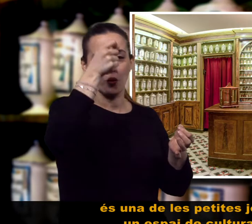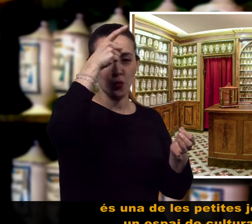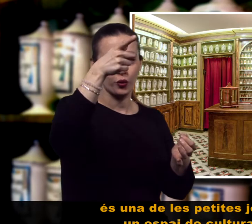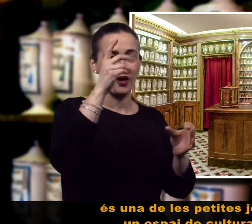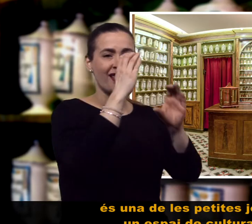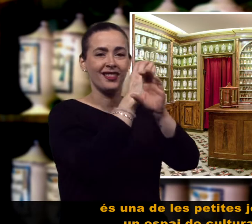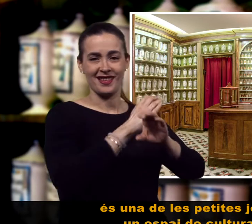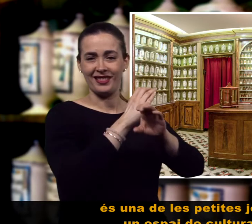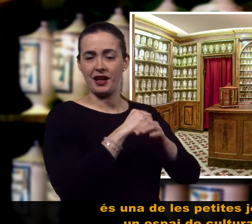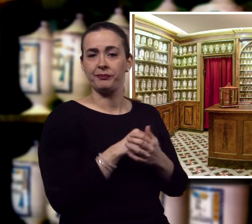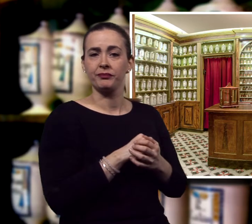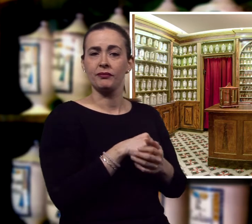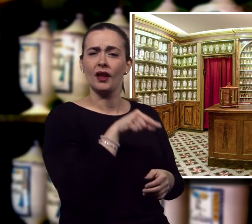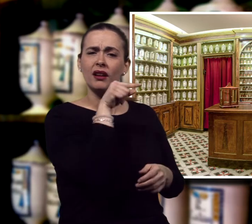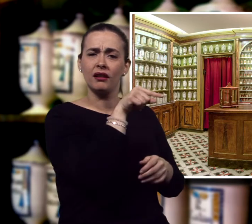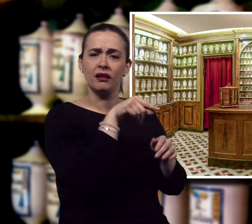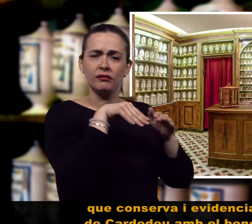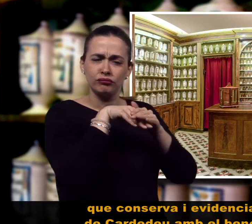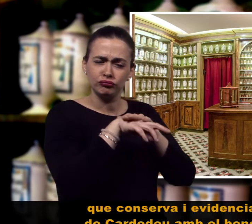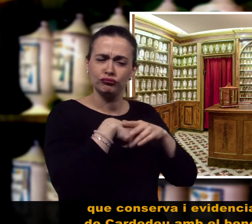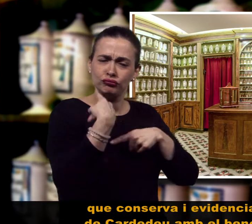el benestar i la salut.